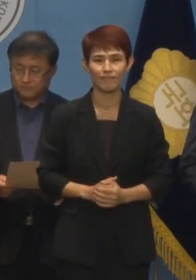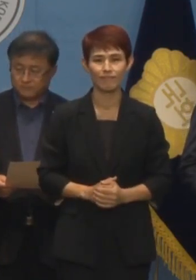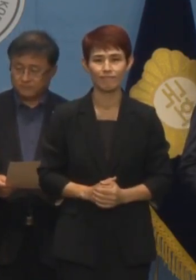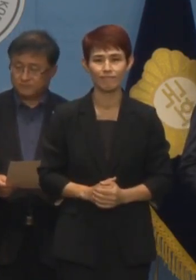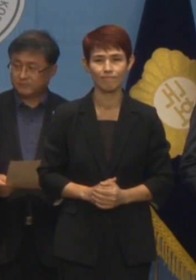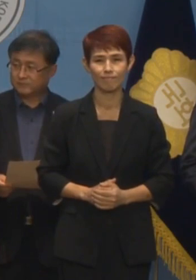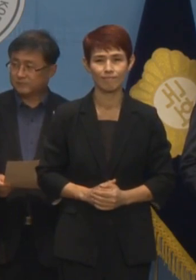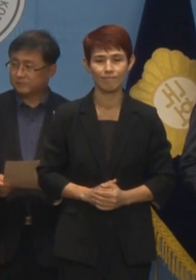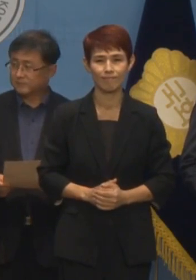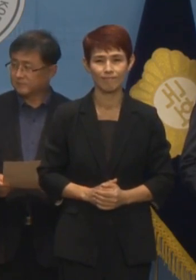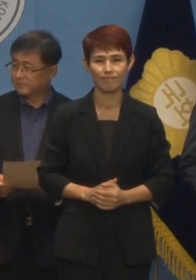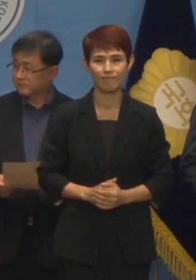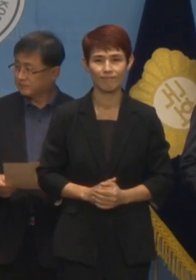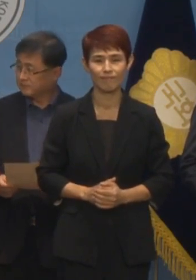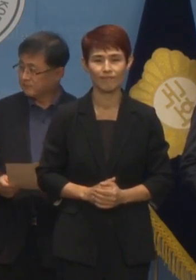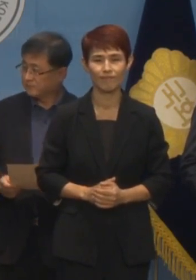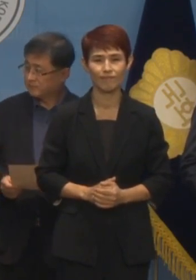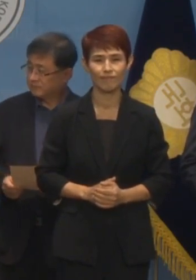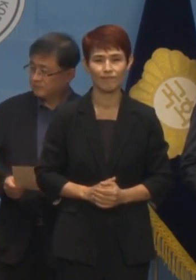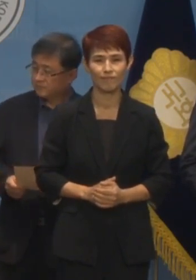하겠습니다. 준비한